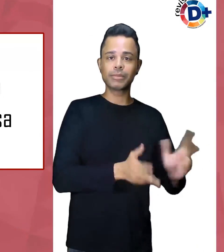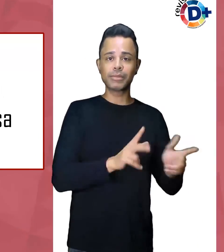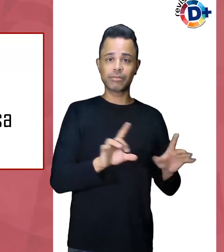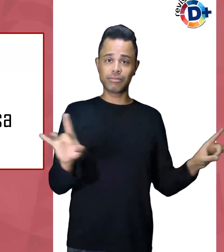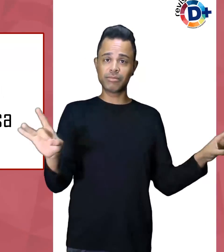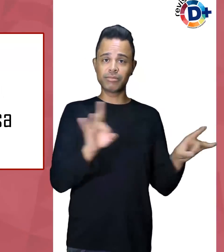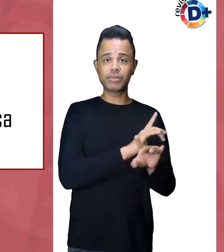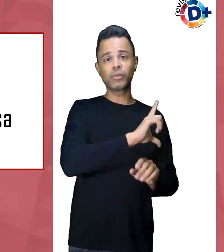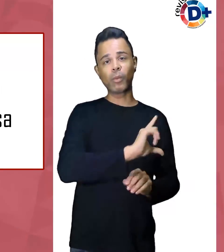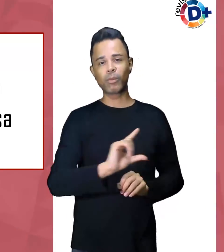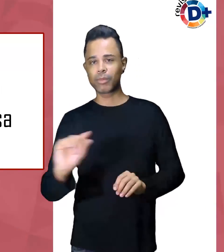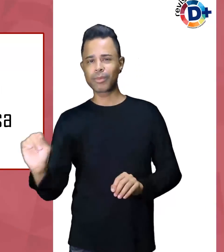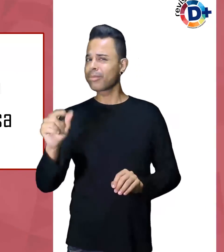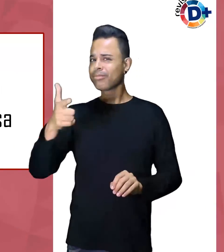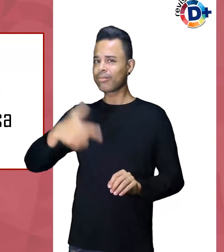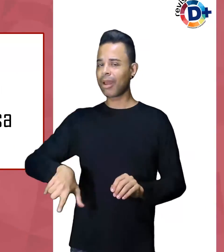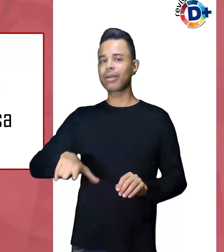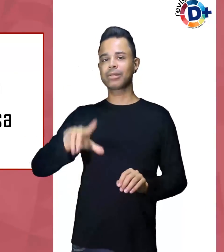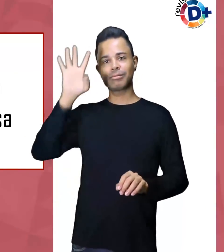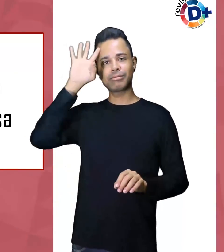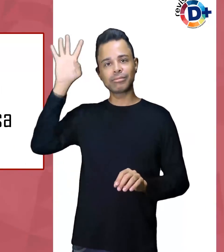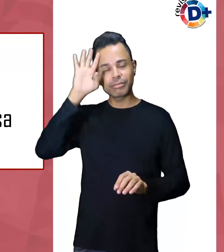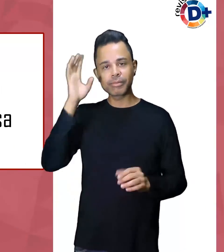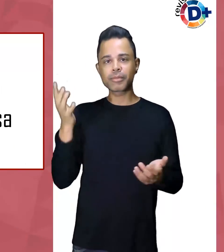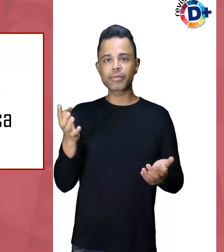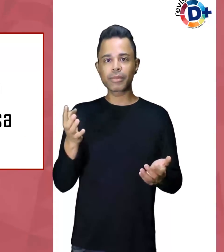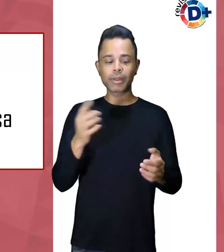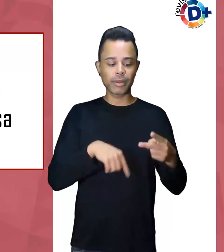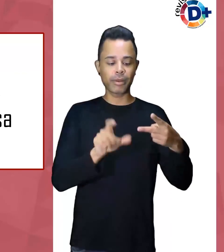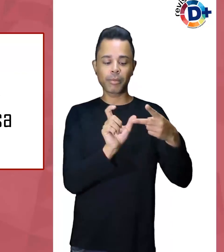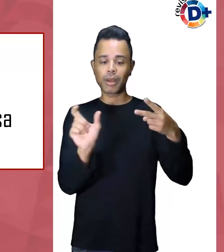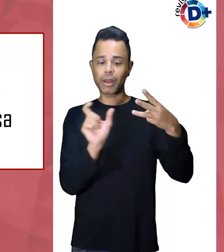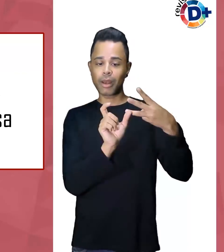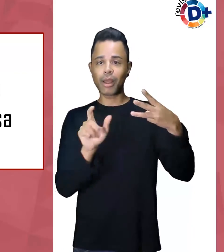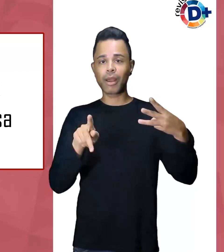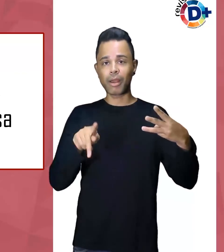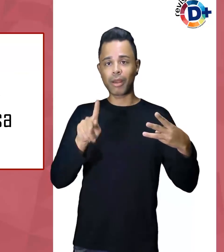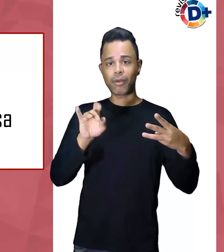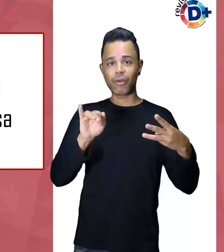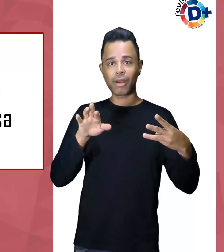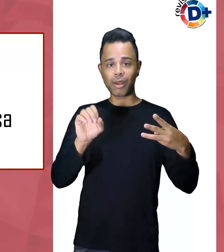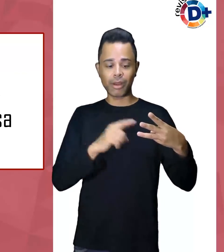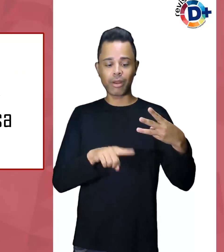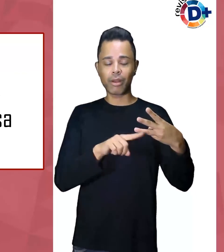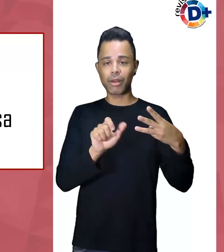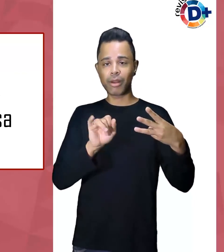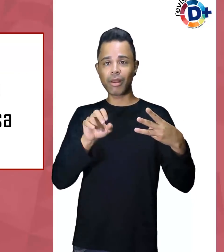embora, mas também na perspectiva de Kairos e Aion, nos quais o profissional precisa aproveitar